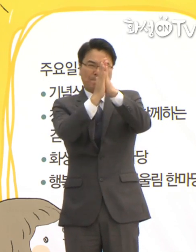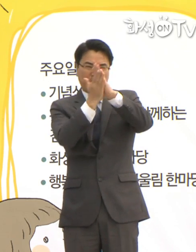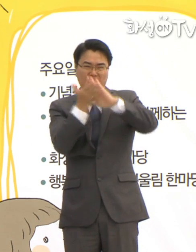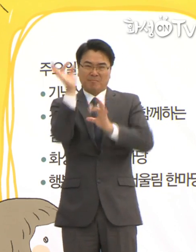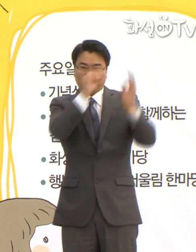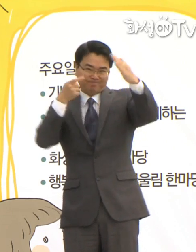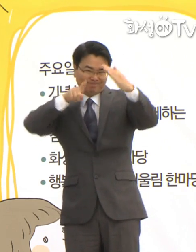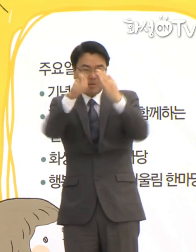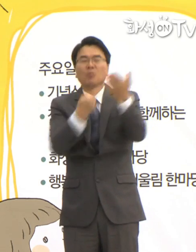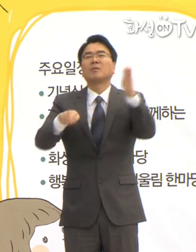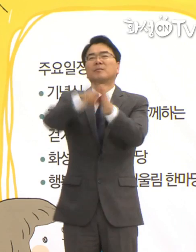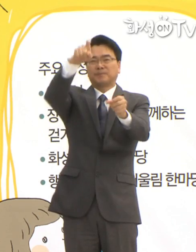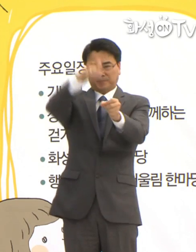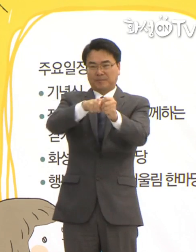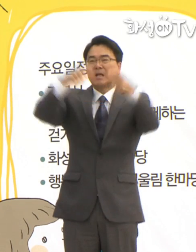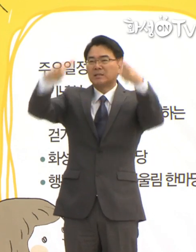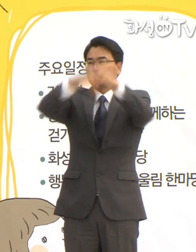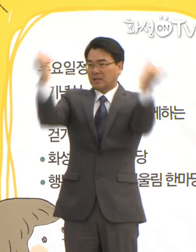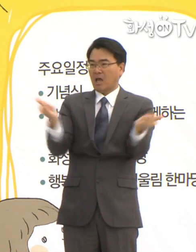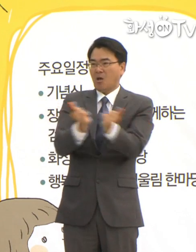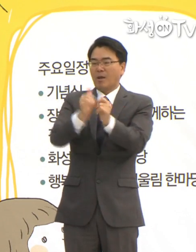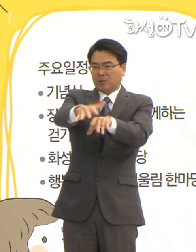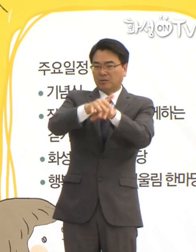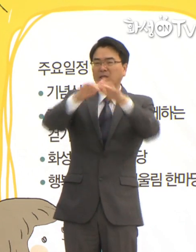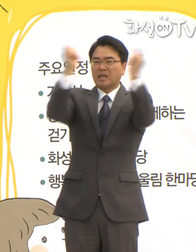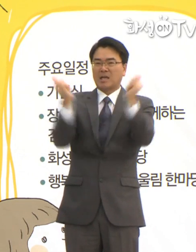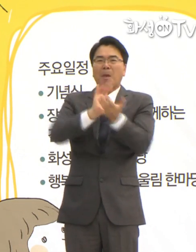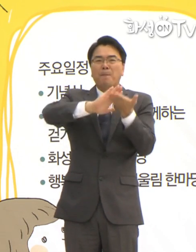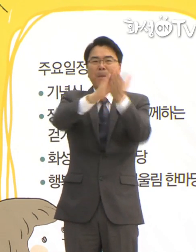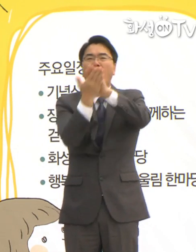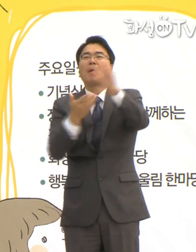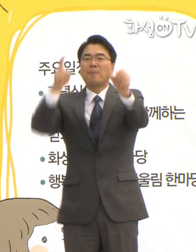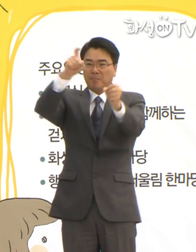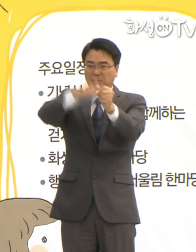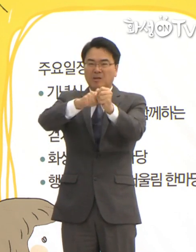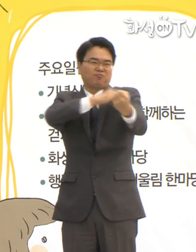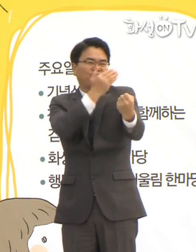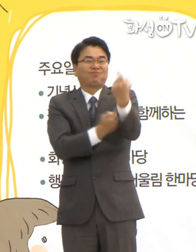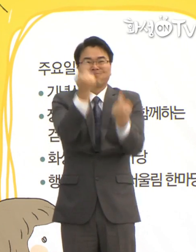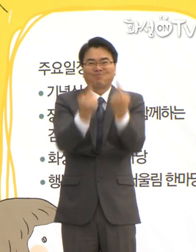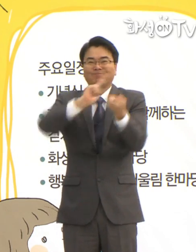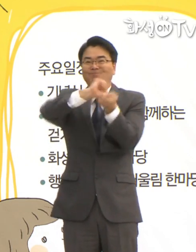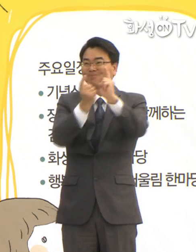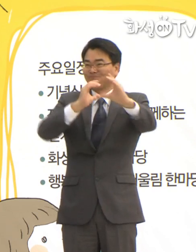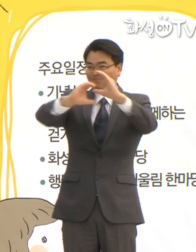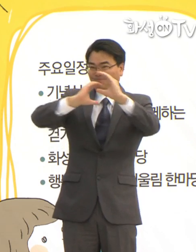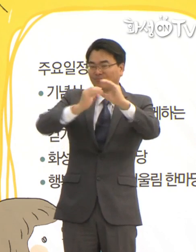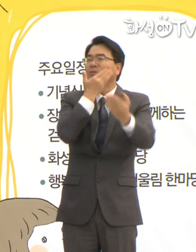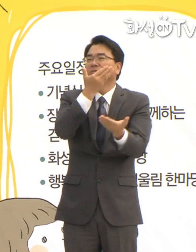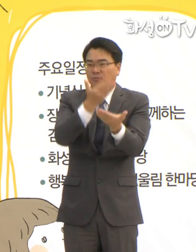모색이라고 생각되어집니다. 지역사회와 조직과 사람이 변화려면 권력보다는